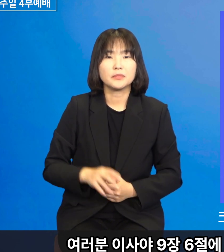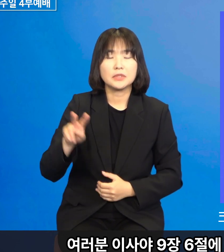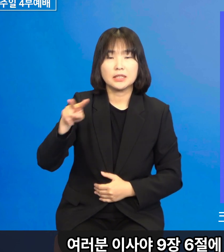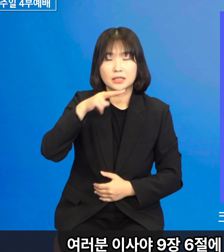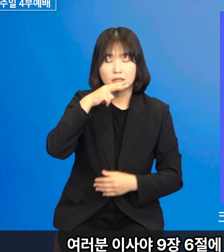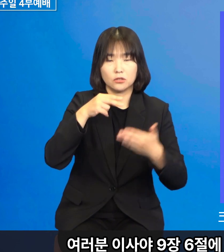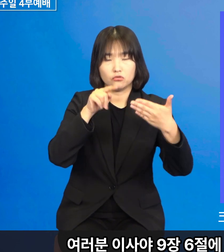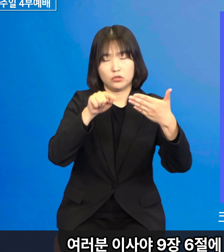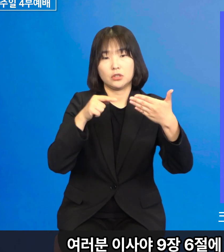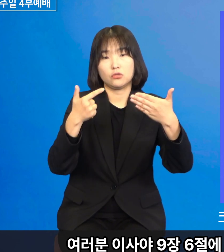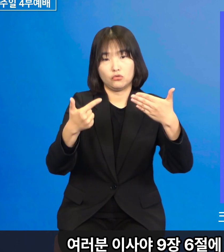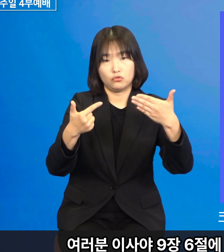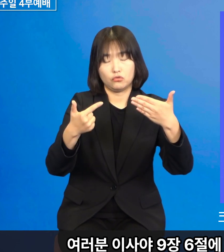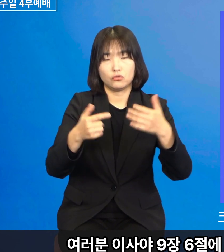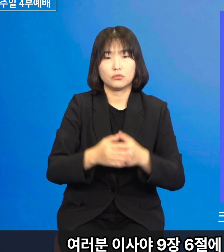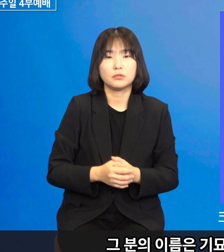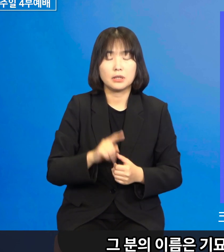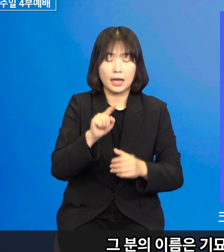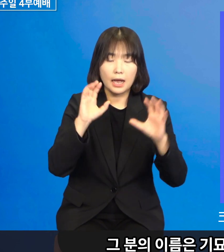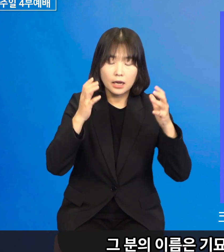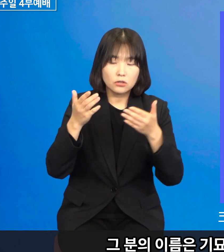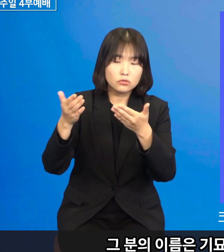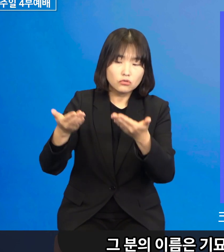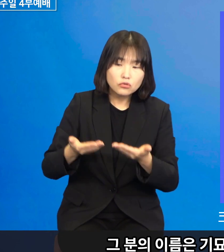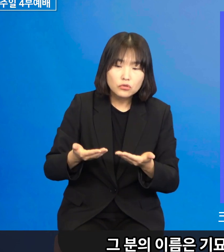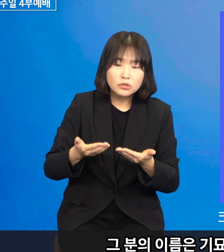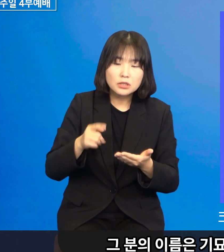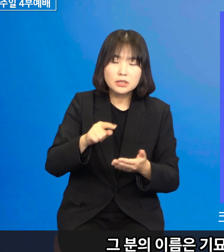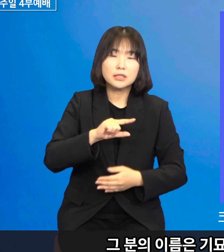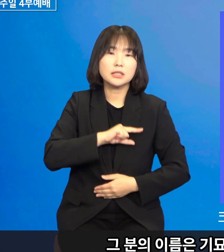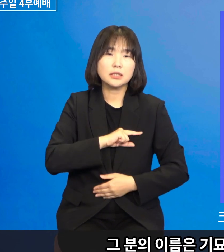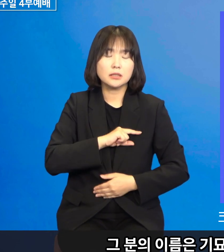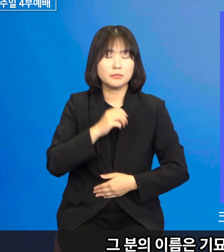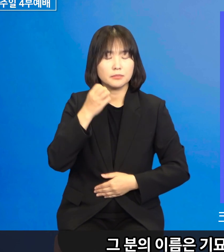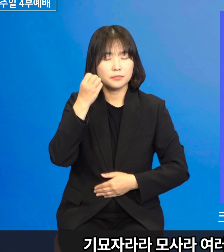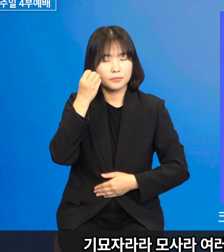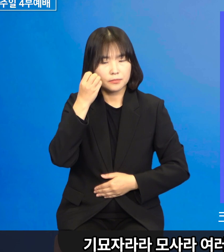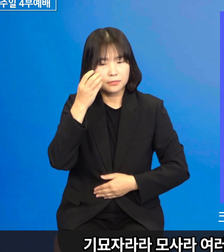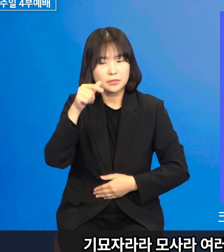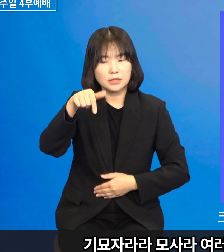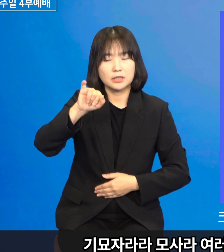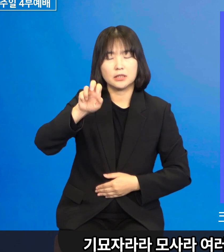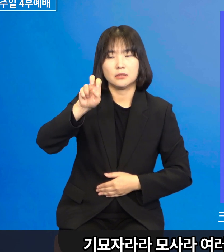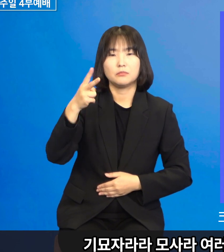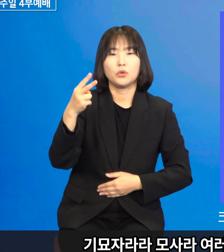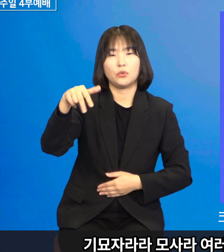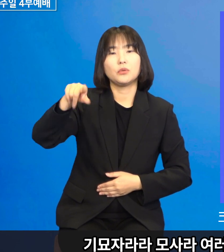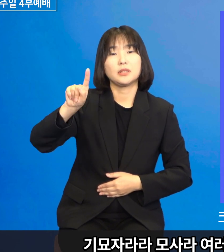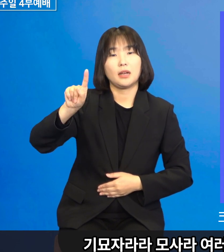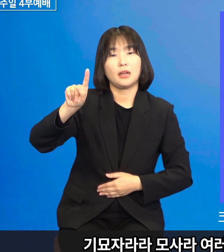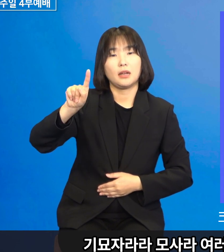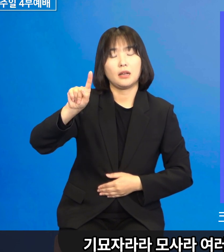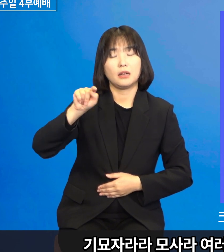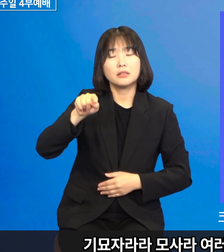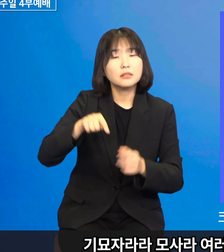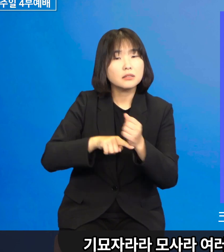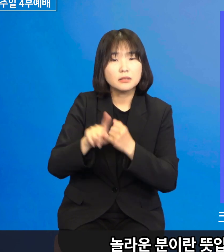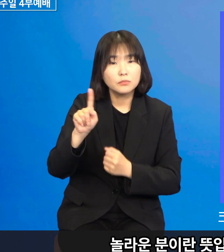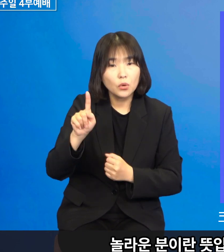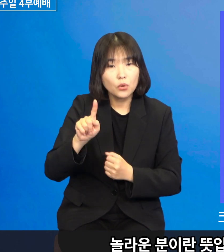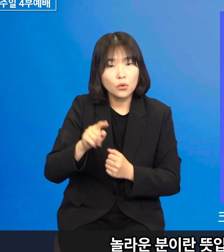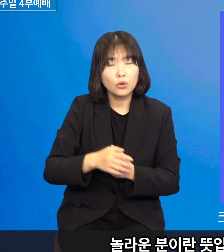6절에 한 아기를 우리에게 주셨으니 그분의 이름은 기묘자라라고 되어 있습니다. 기묘자라 모사라. 여러분 기묘자가 무슨